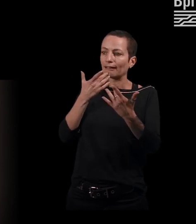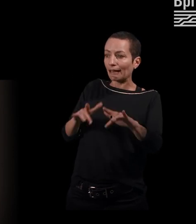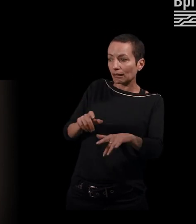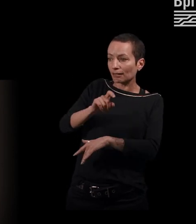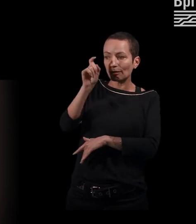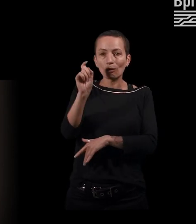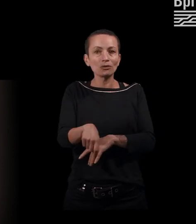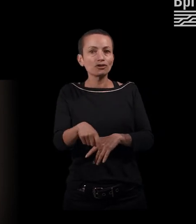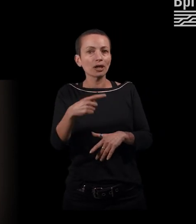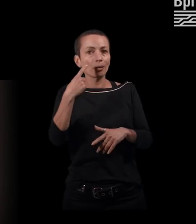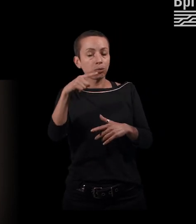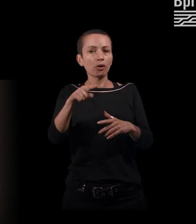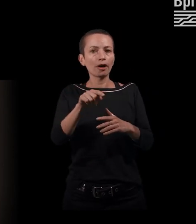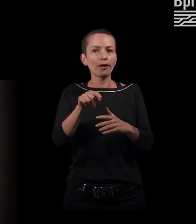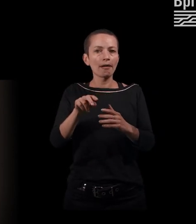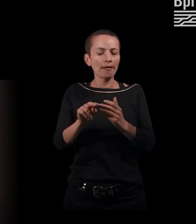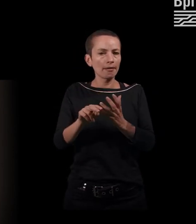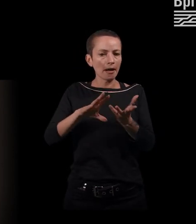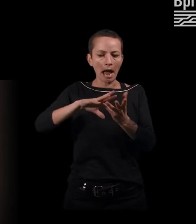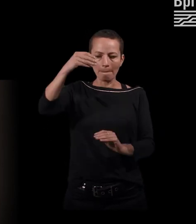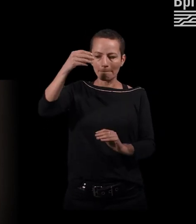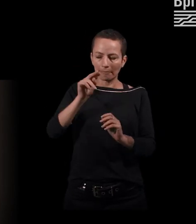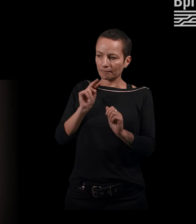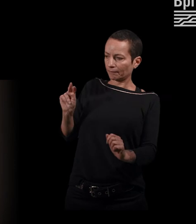pour pouvoir réfléchir sur l'âme des villes?